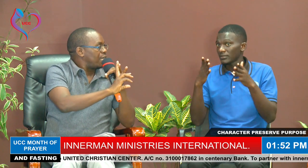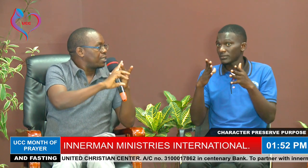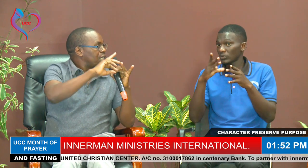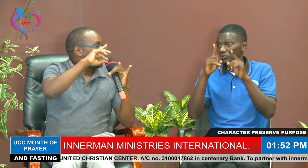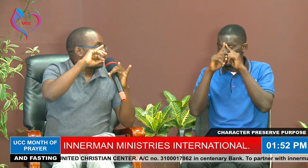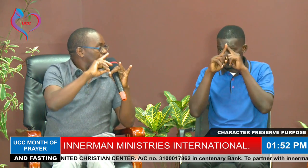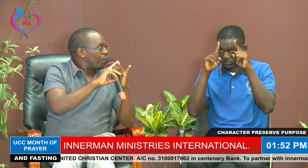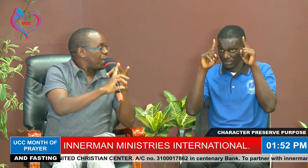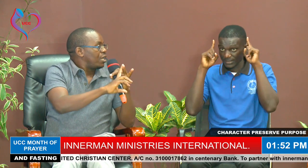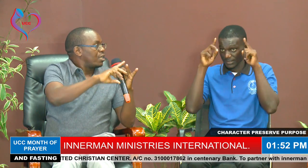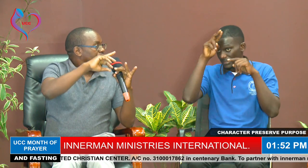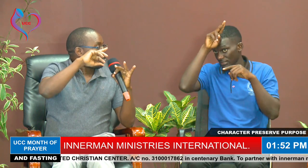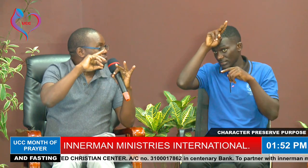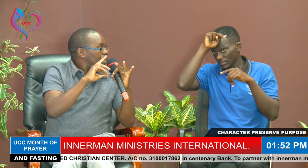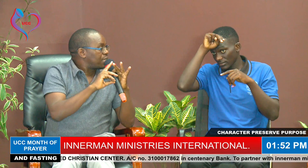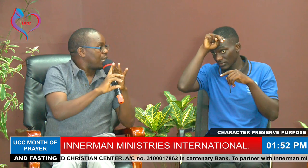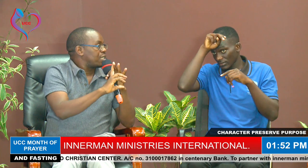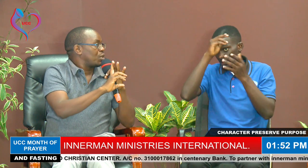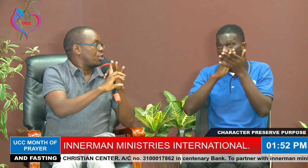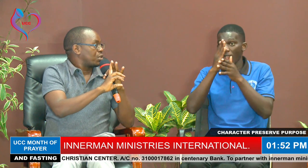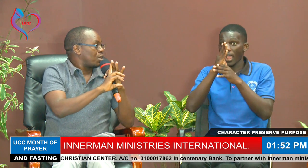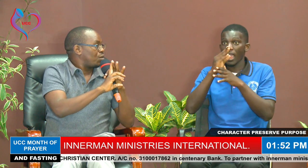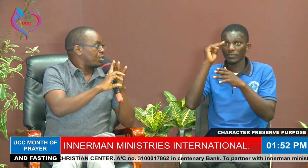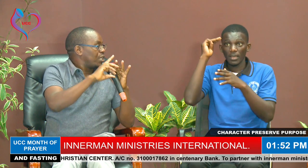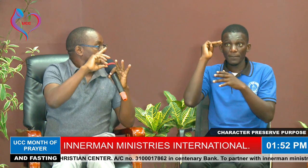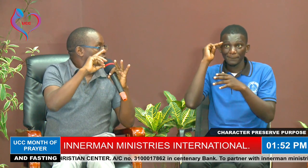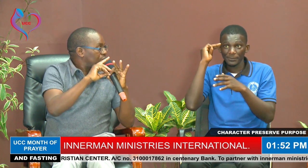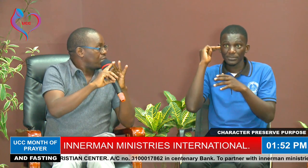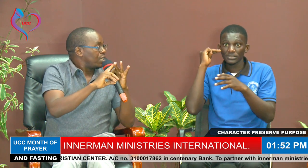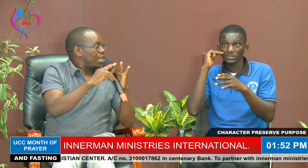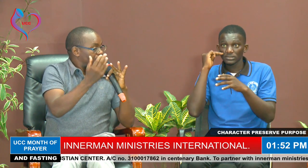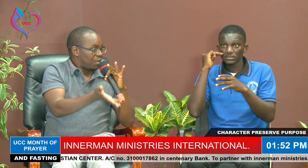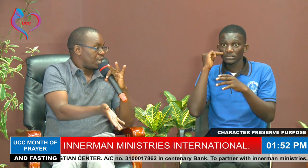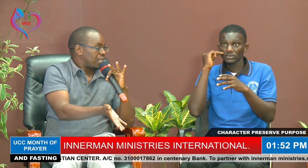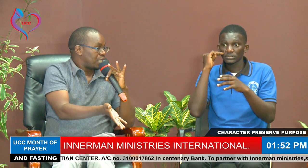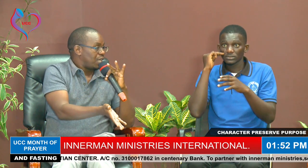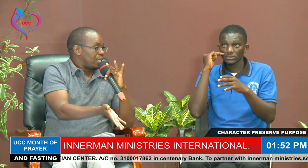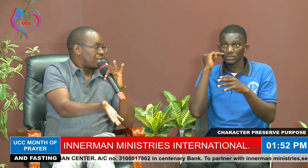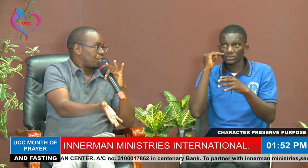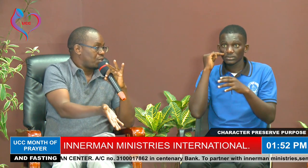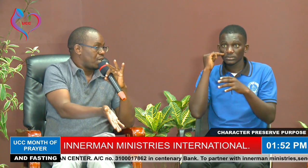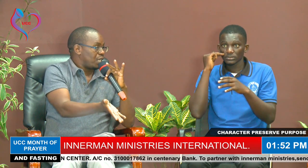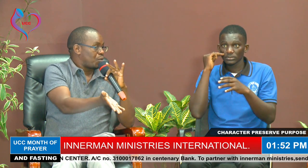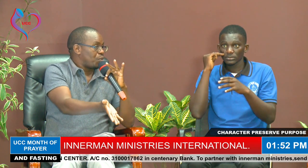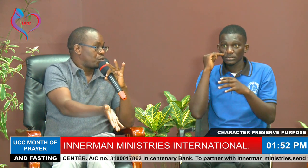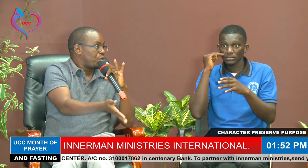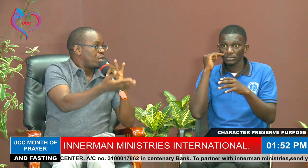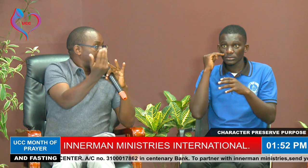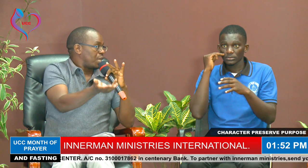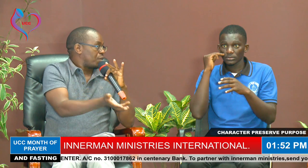bachelor's nengmala nenkola master's mu clinical psychology kati nandi bade maliriza dissertation yange ne proposal na ye